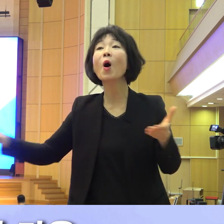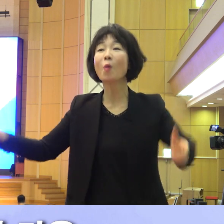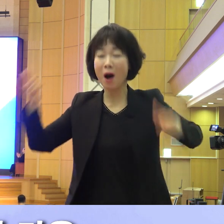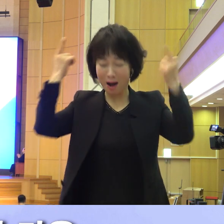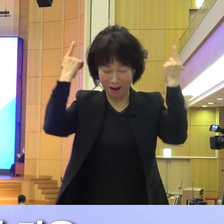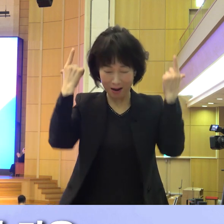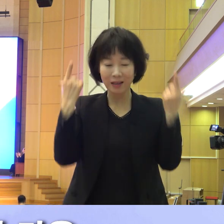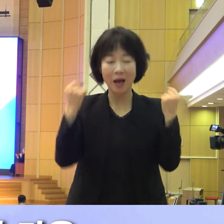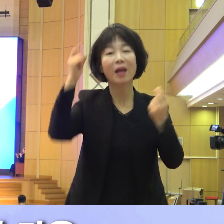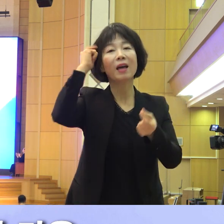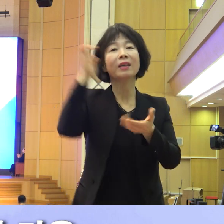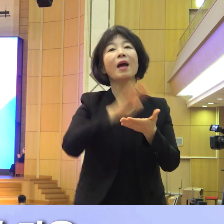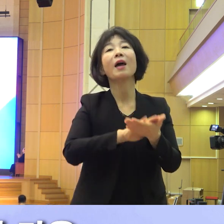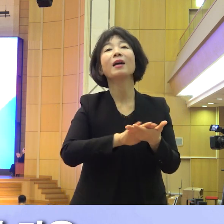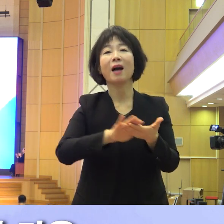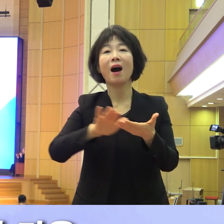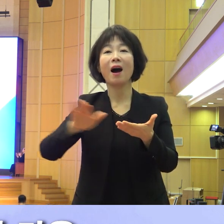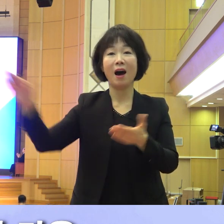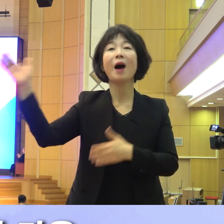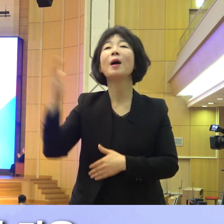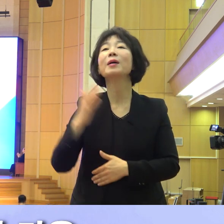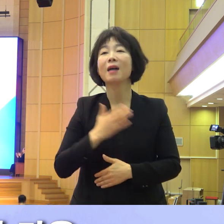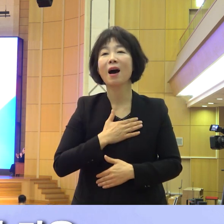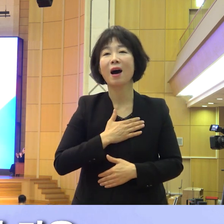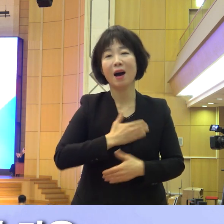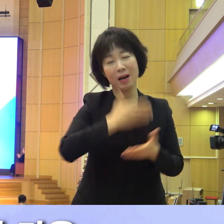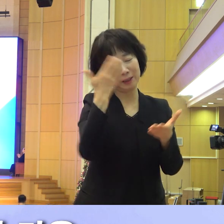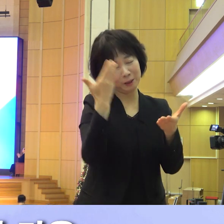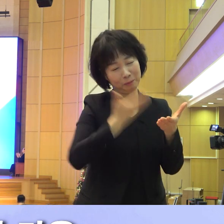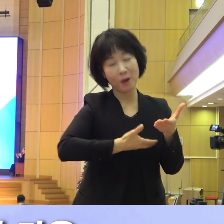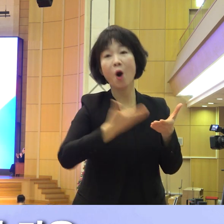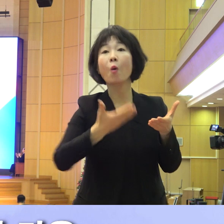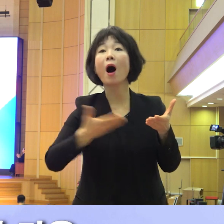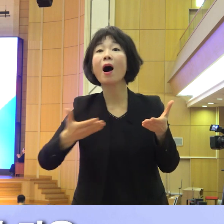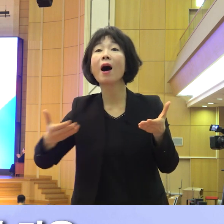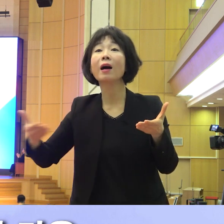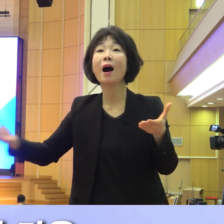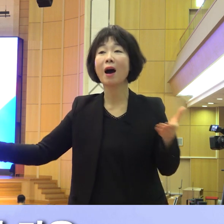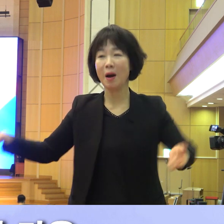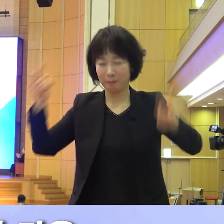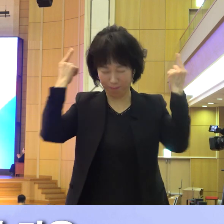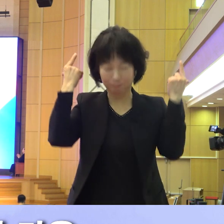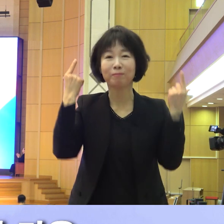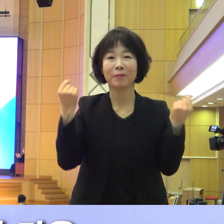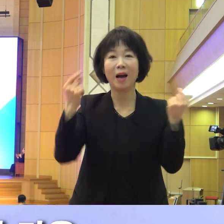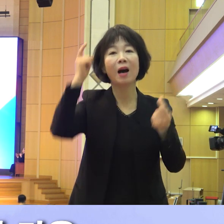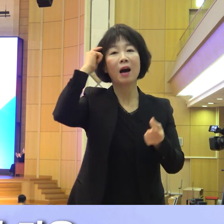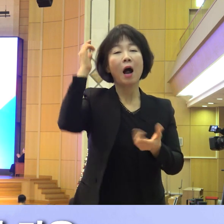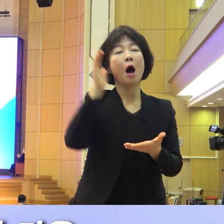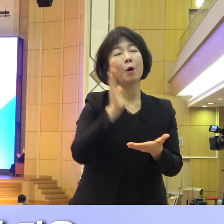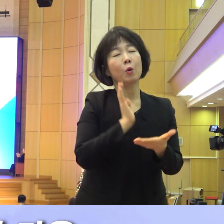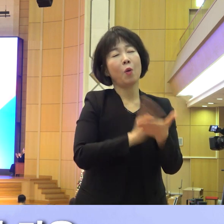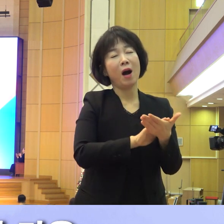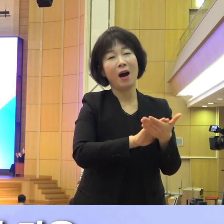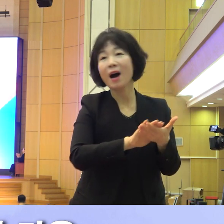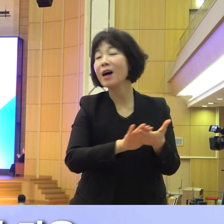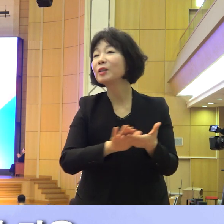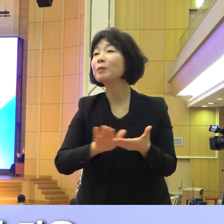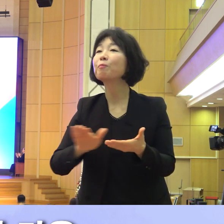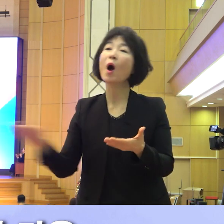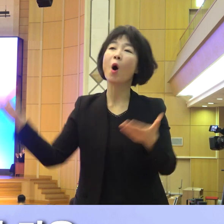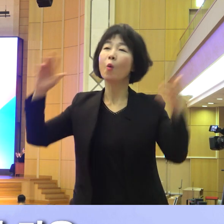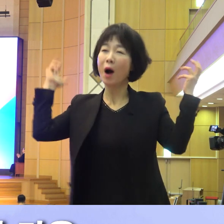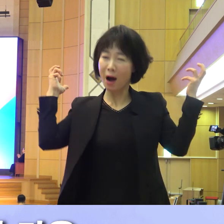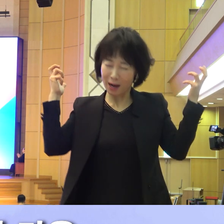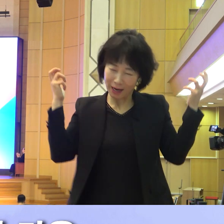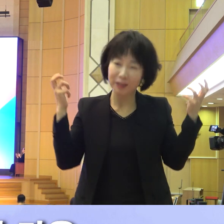같은 평화 내게 강 같은 평화 내게 강